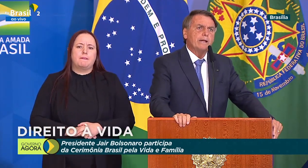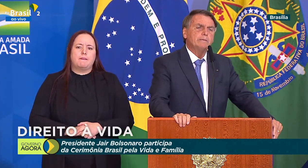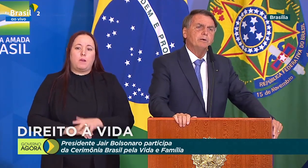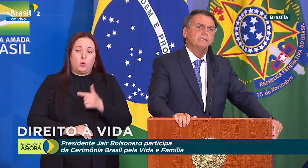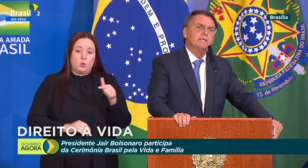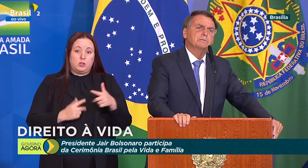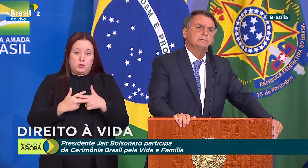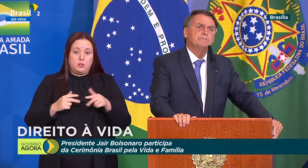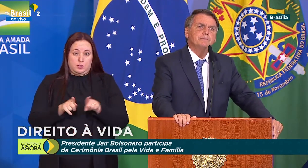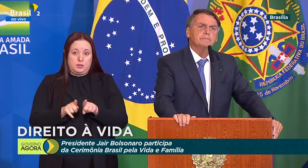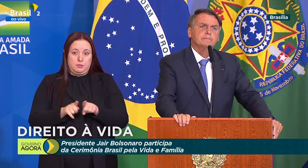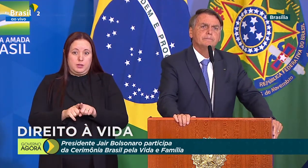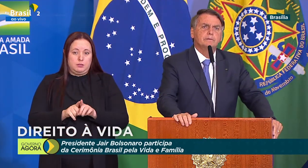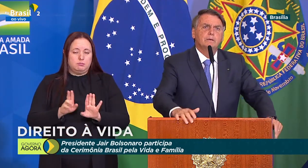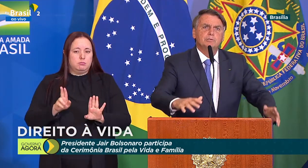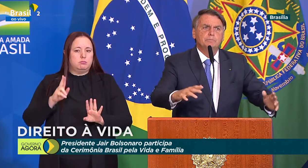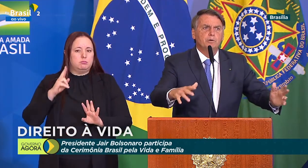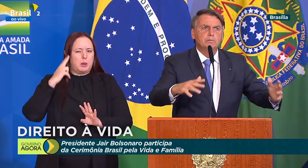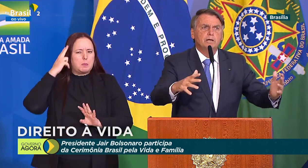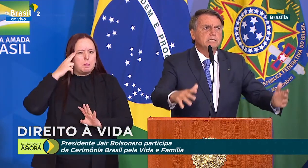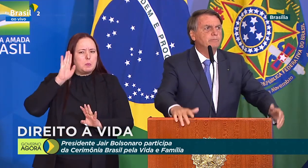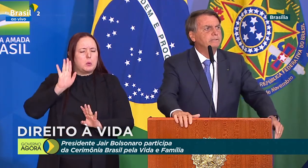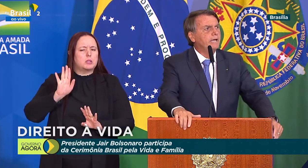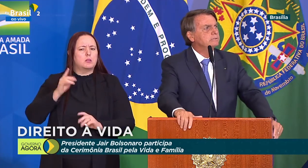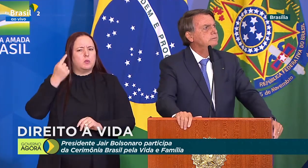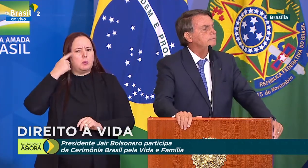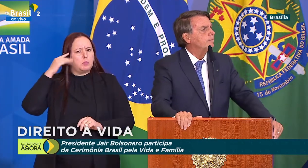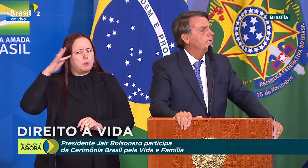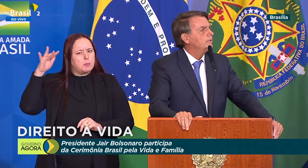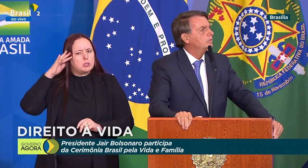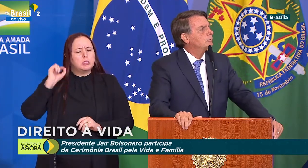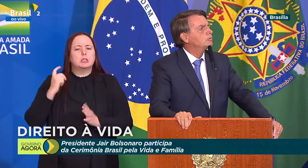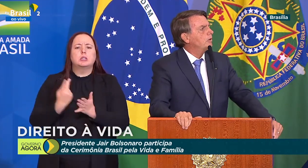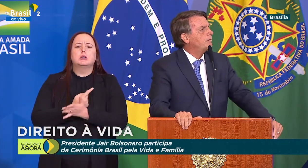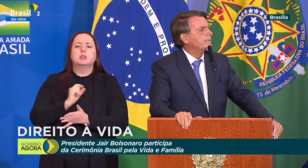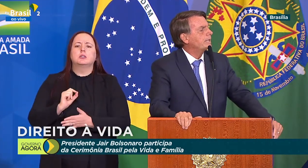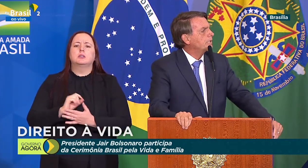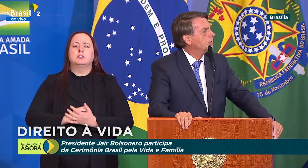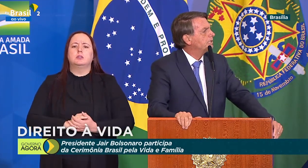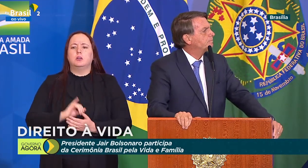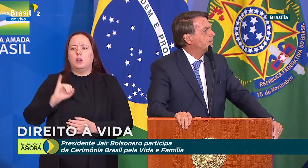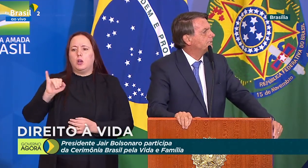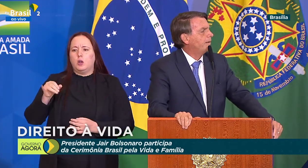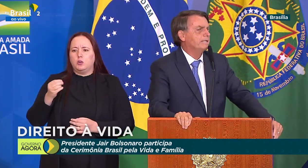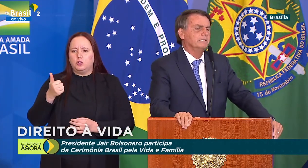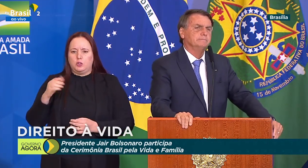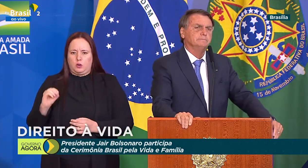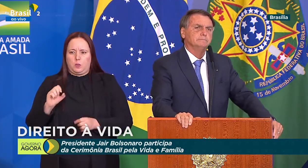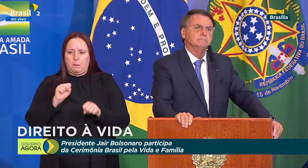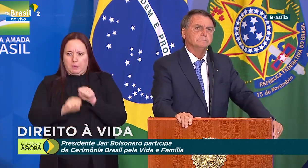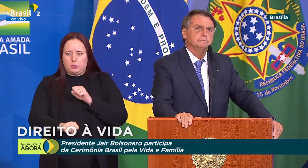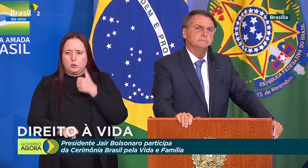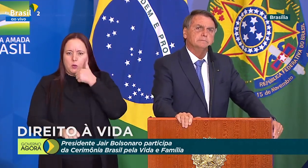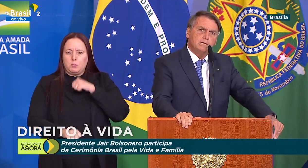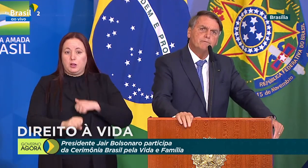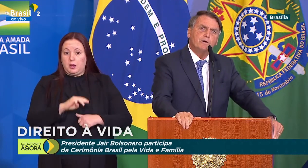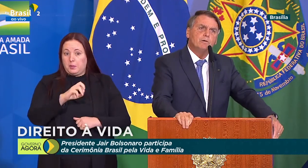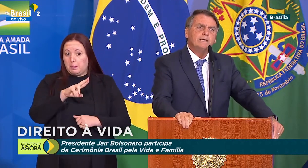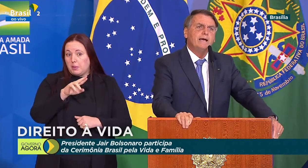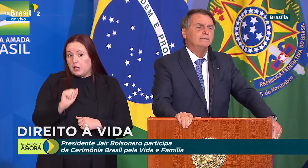o outro quase hipotético vamos supor um caso hipotético que o João assassinou a esposa Maria